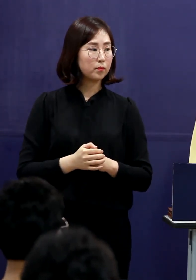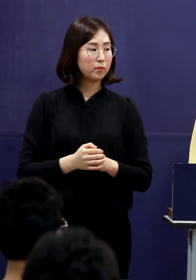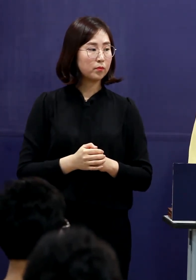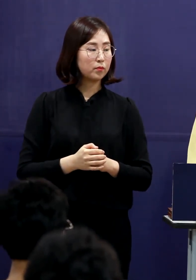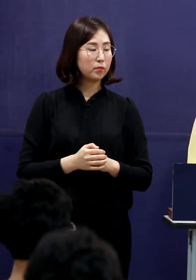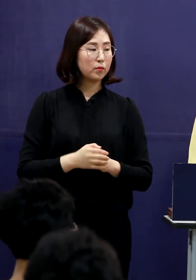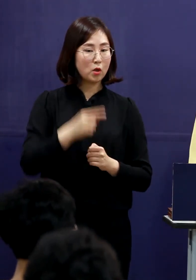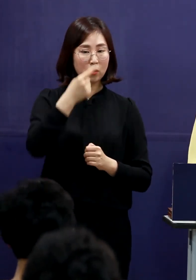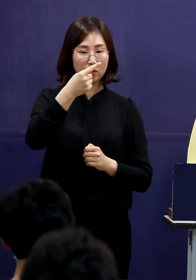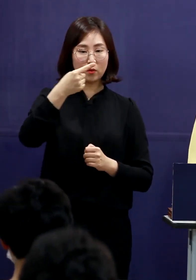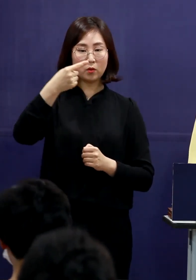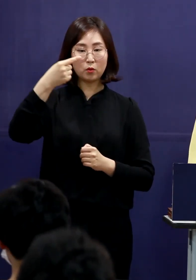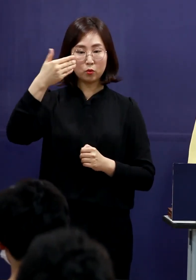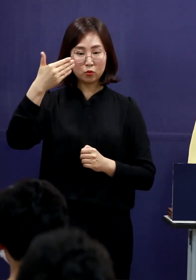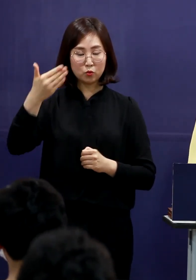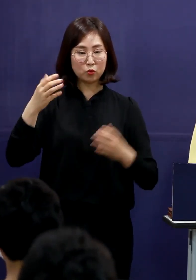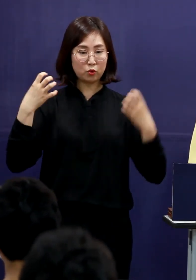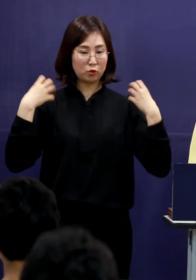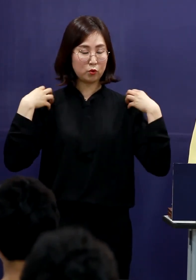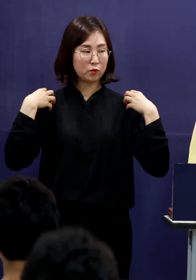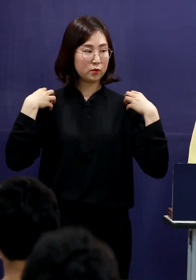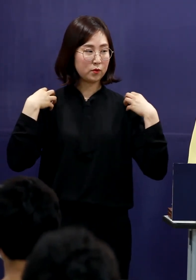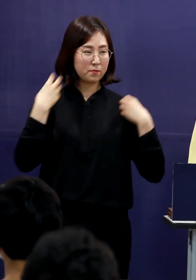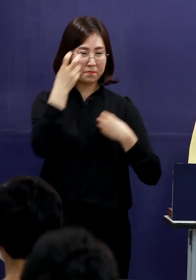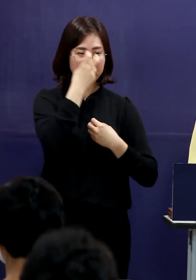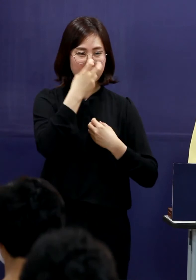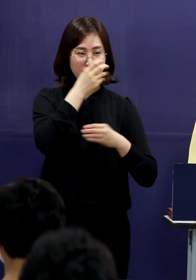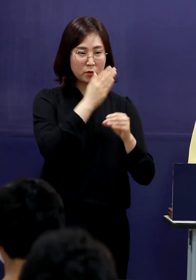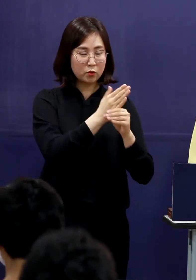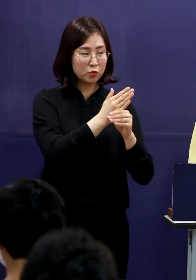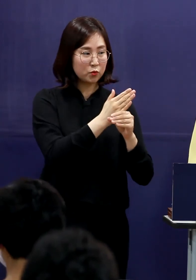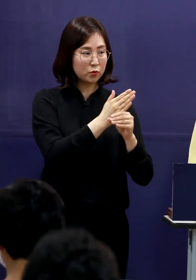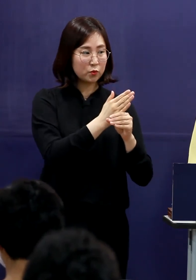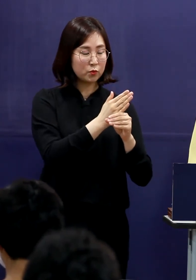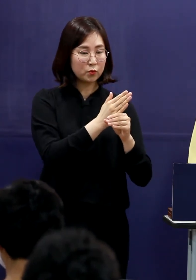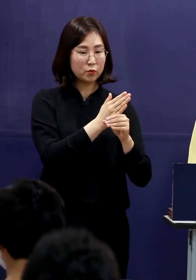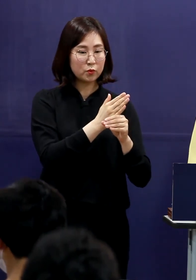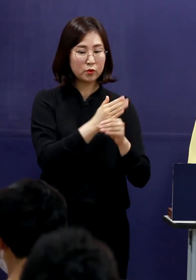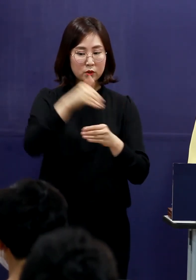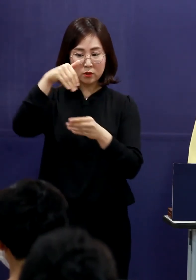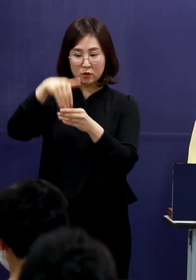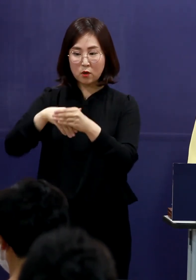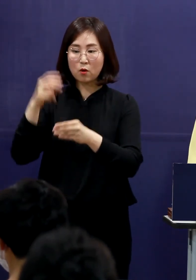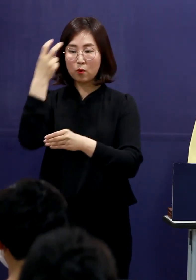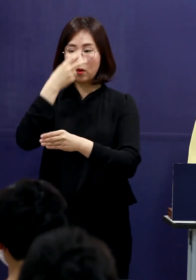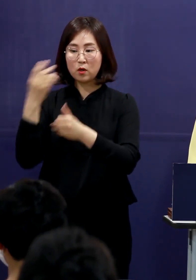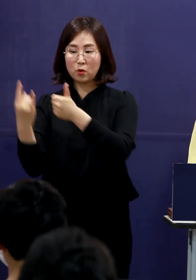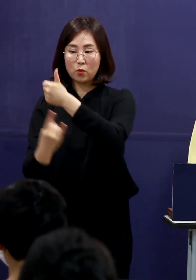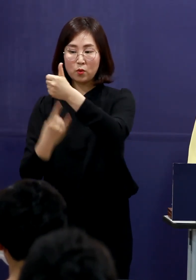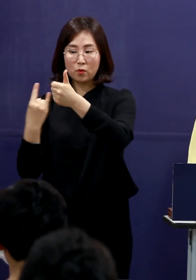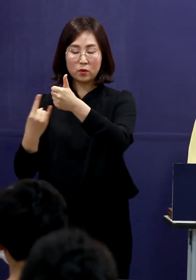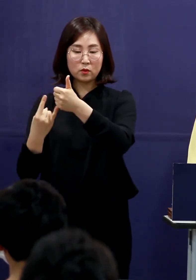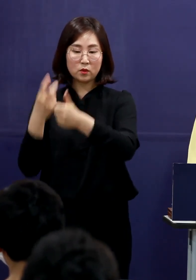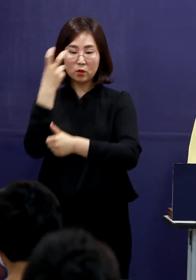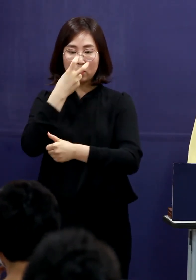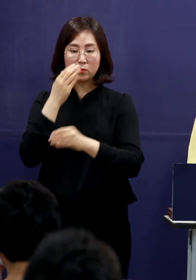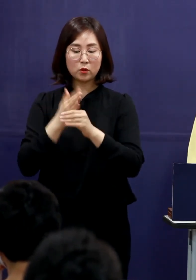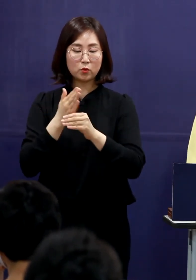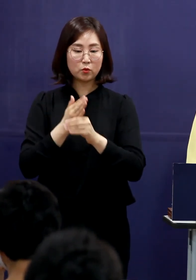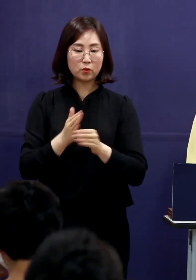전체 감찰을 벌이고 있고 세종시 선관위에서도 관심을 착수했습니다. 시장 이런 거에 대해서 어떻게